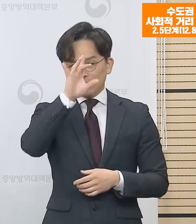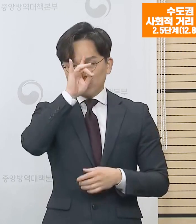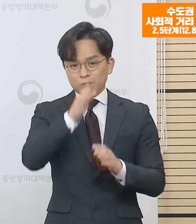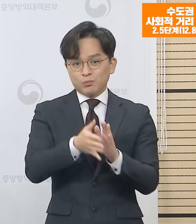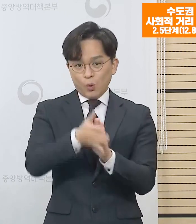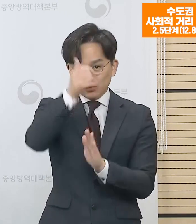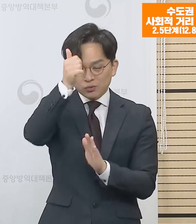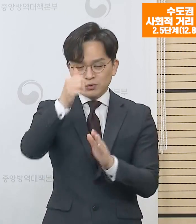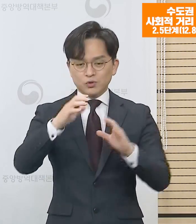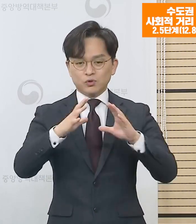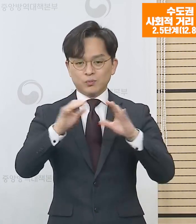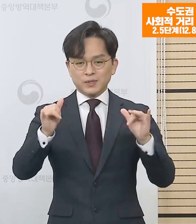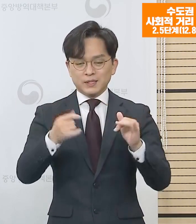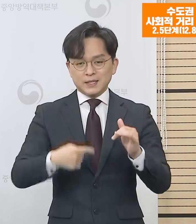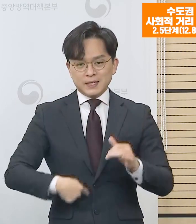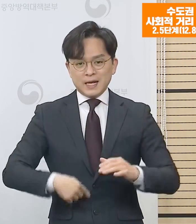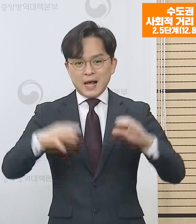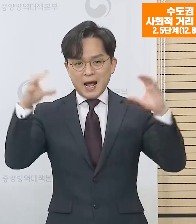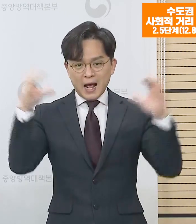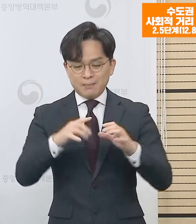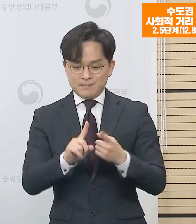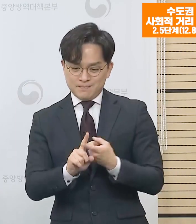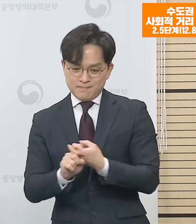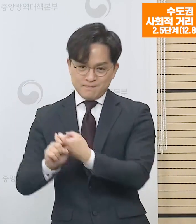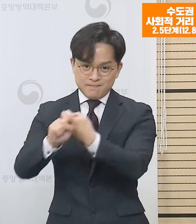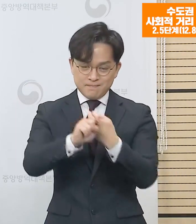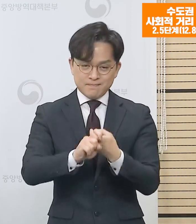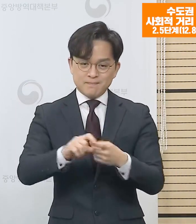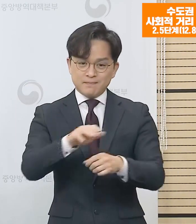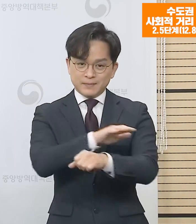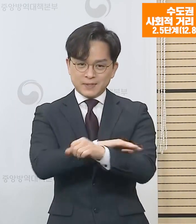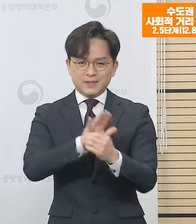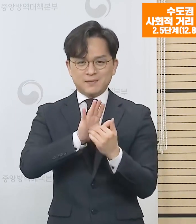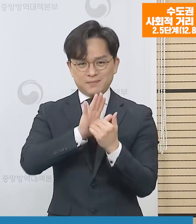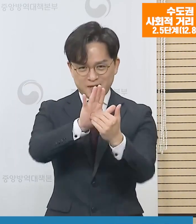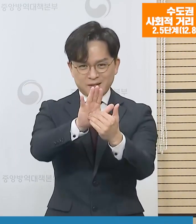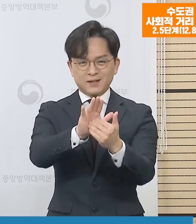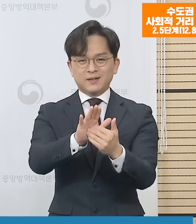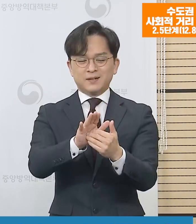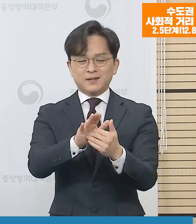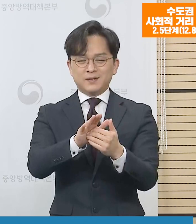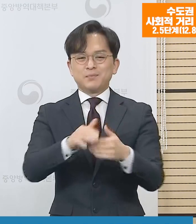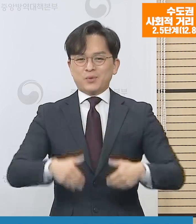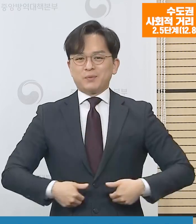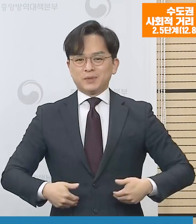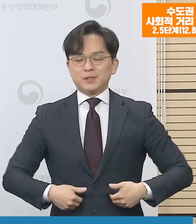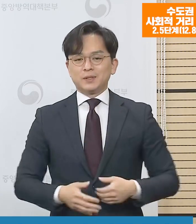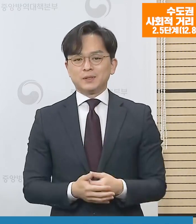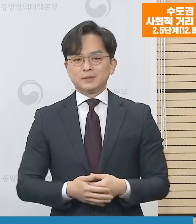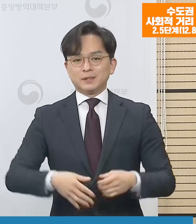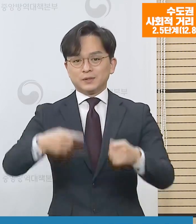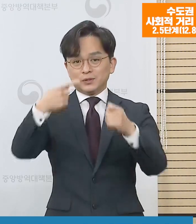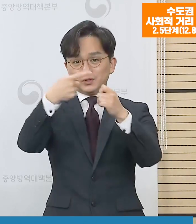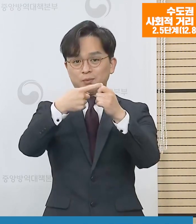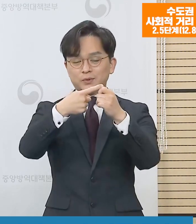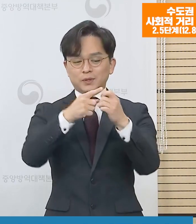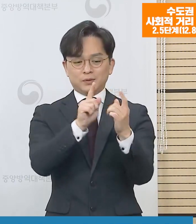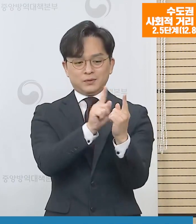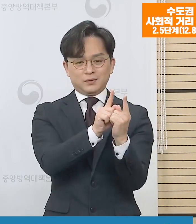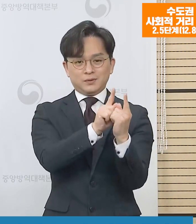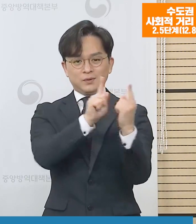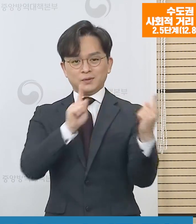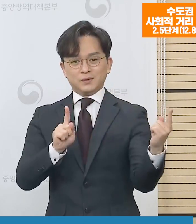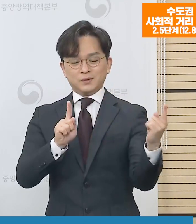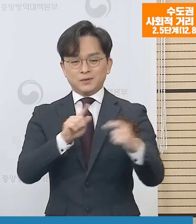모아 이 유행에 대응해야만 지금의 위기를 극복할 수 있습니다. 첫째, 그 어느 때보다 사회적 거리두기에